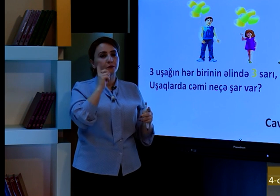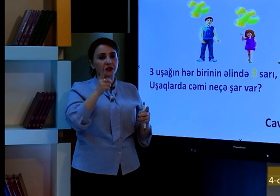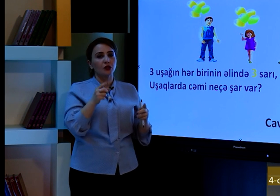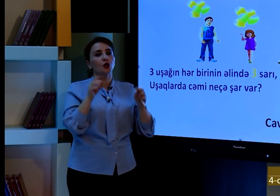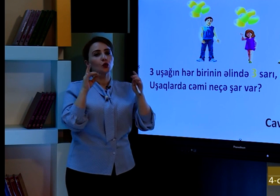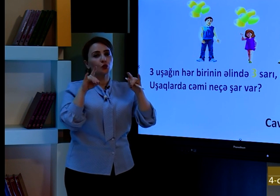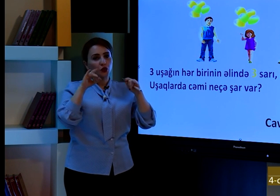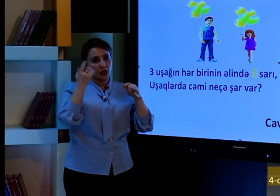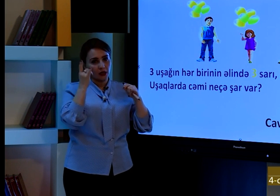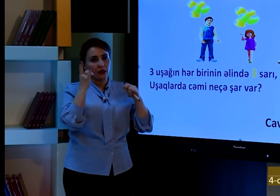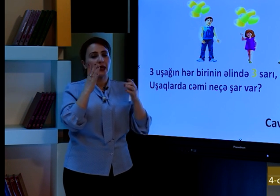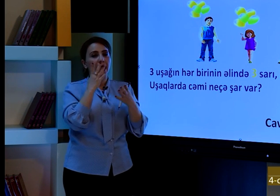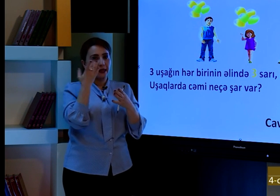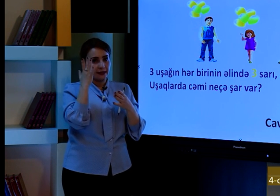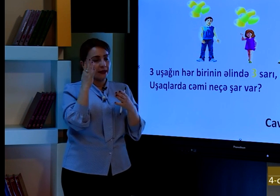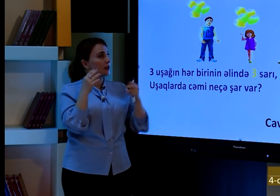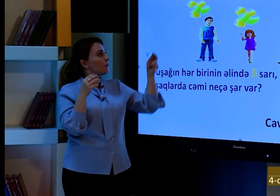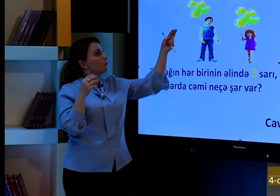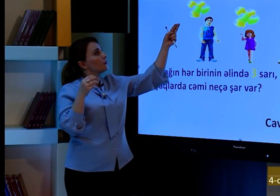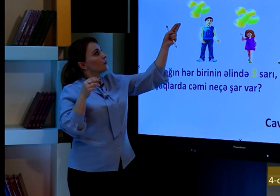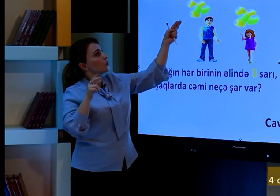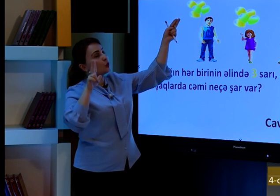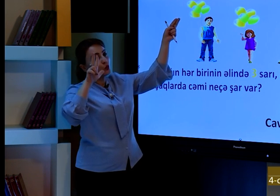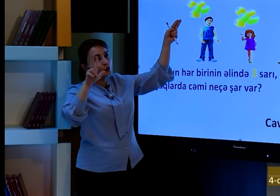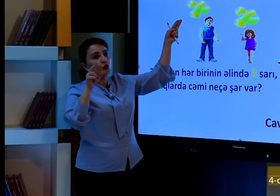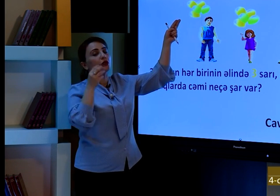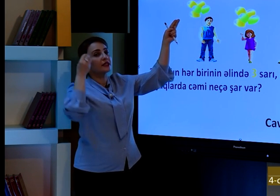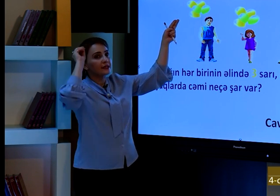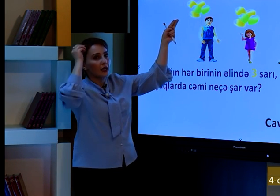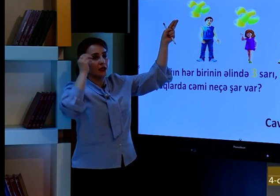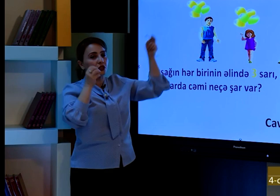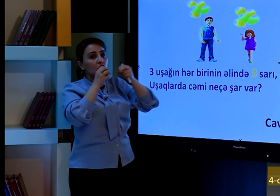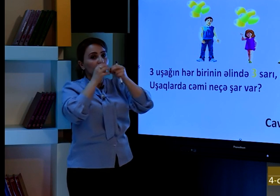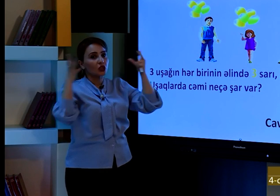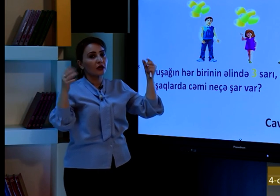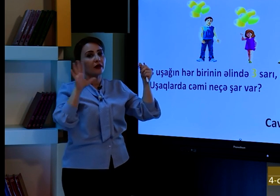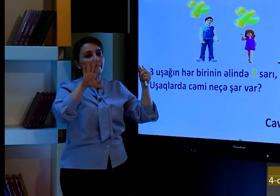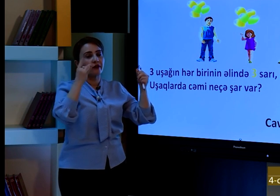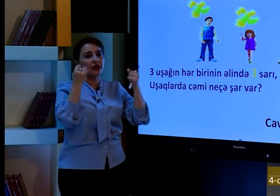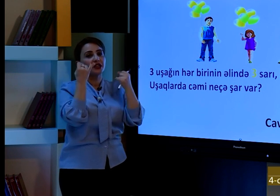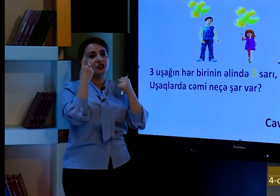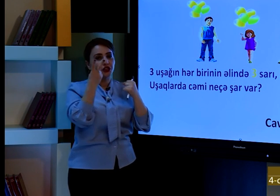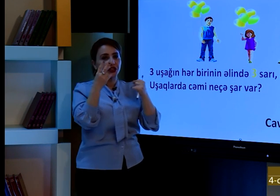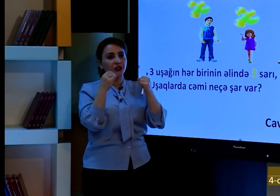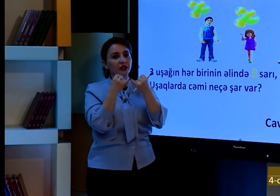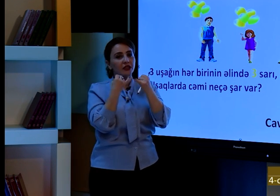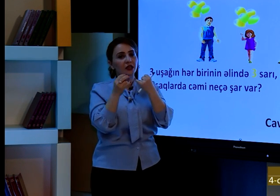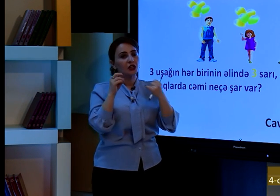bir uşağın əlində 3 sarı şar və 2